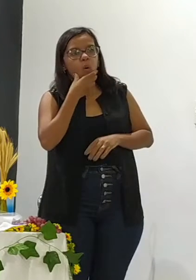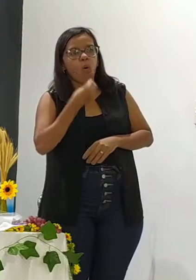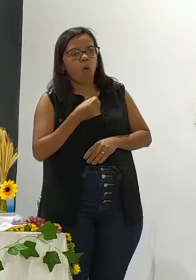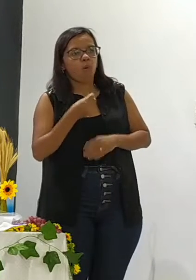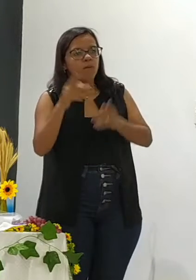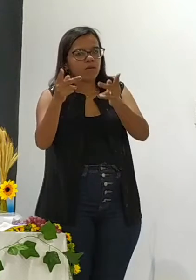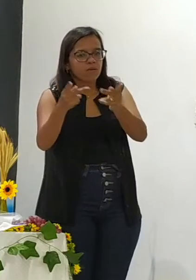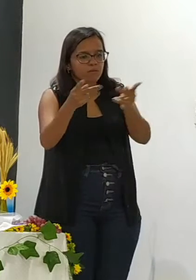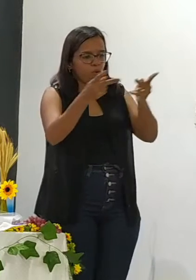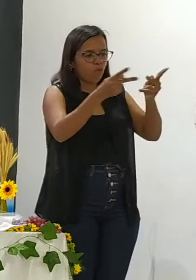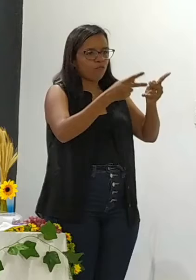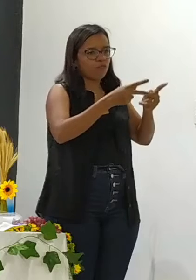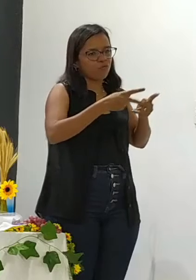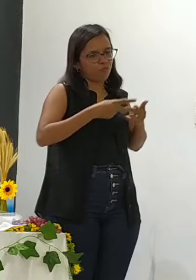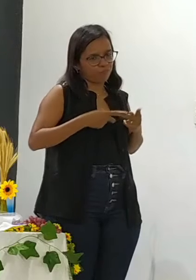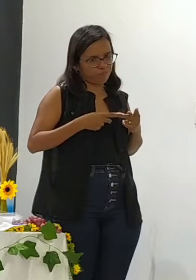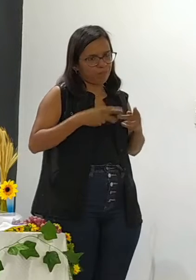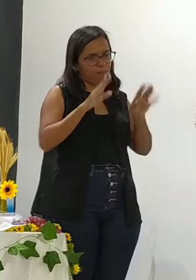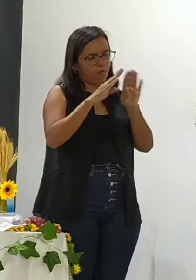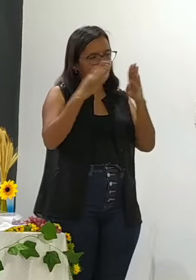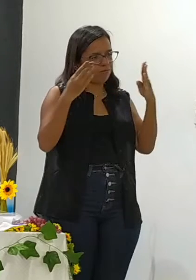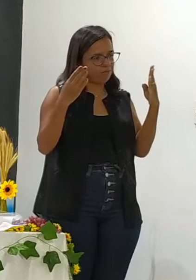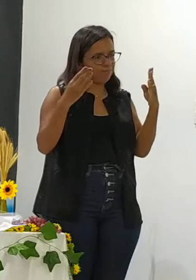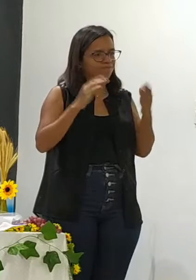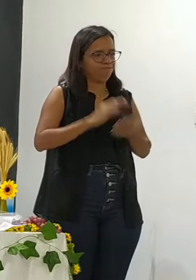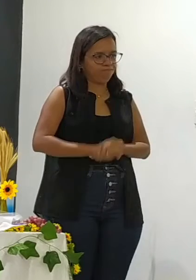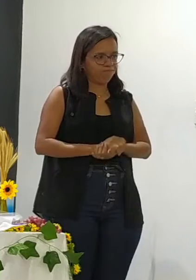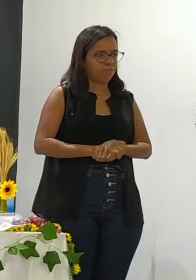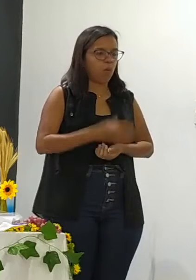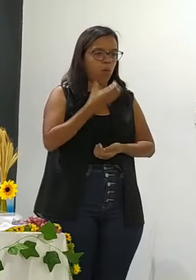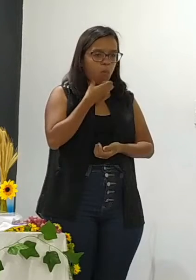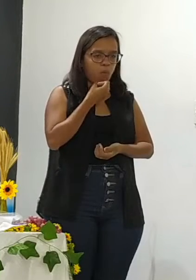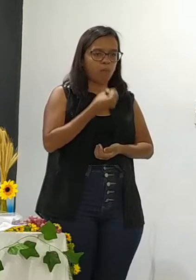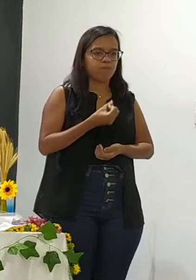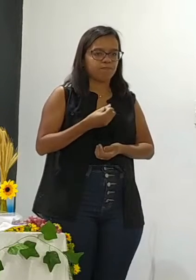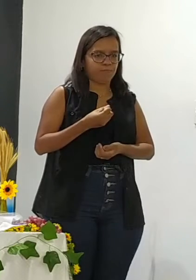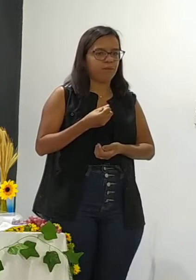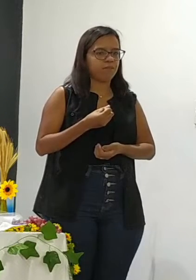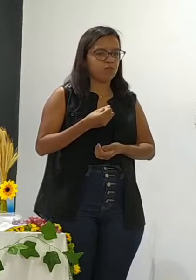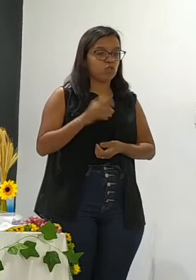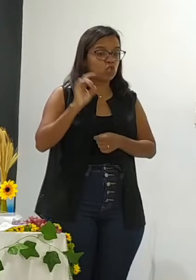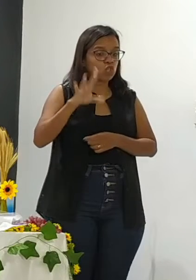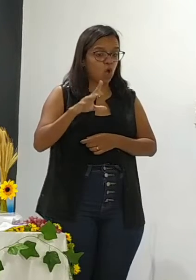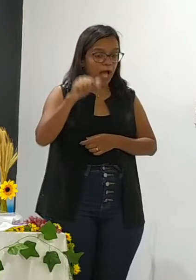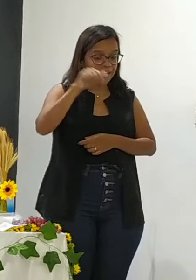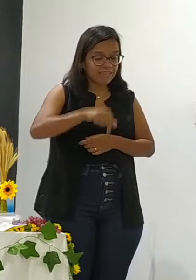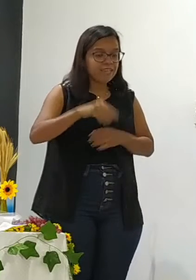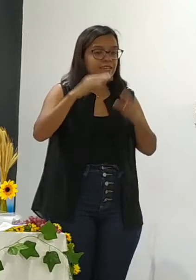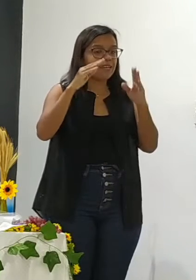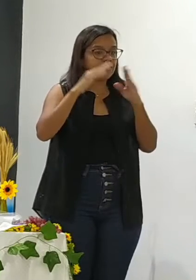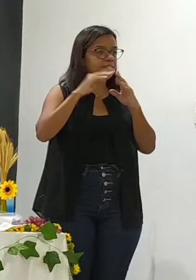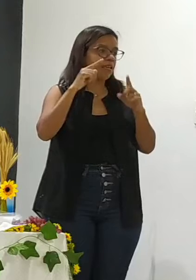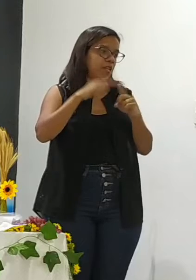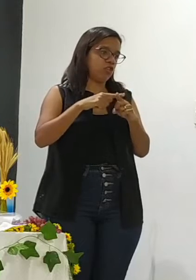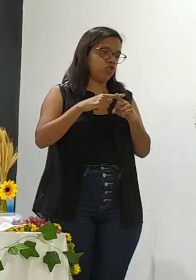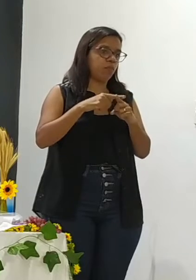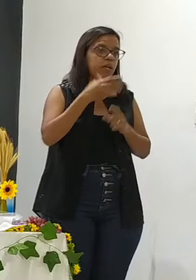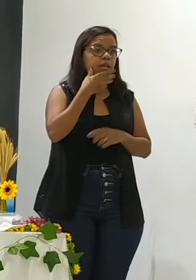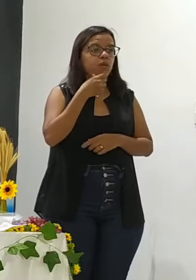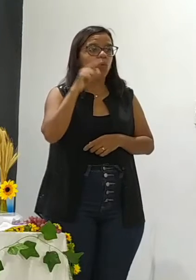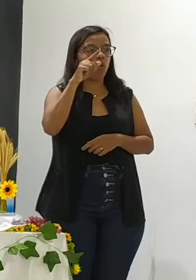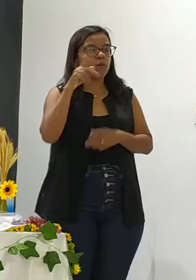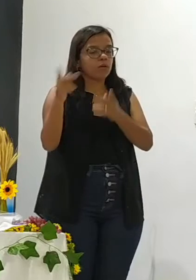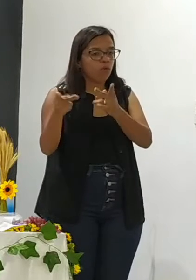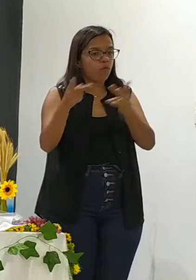diabo fala na porta. Glória a Deus. Eu só estou aqui nesse lugar. Então,